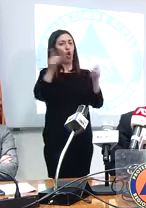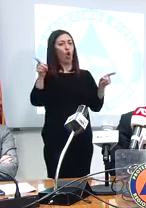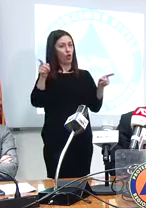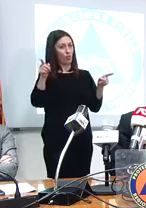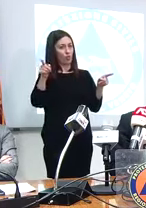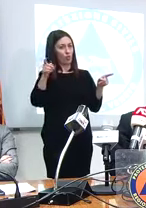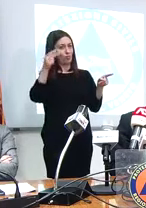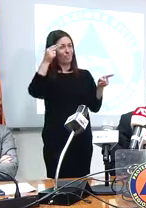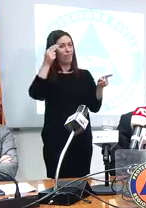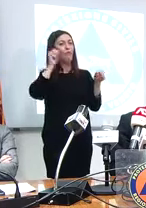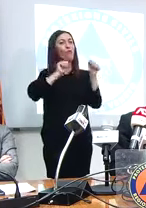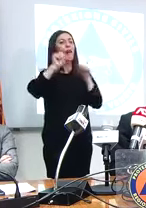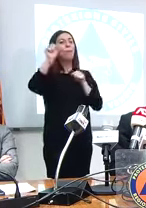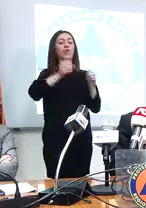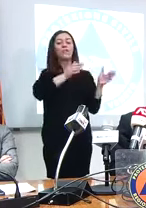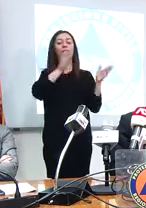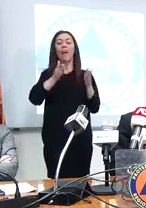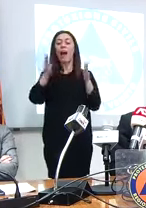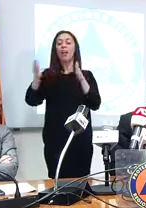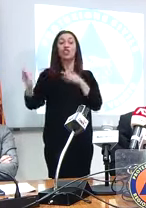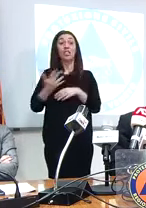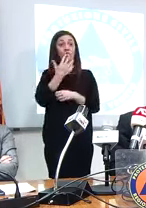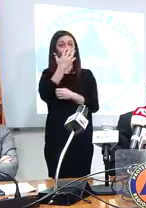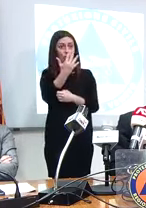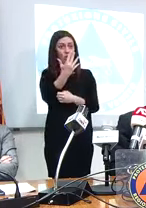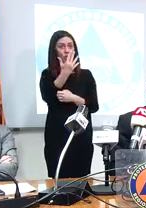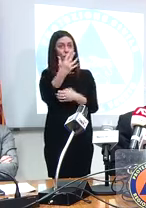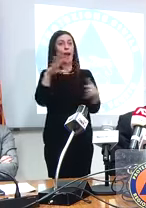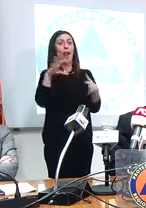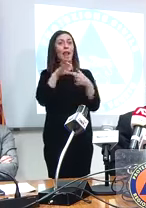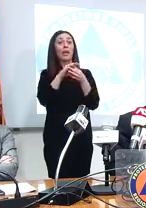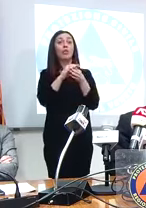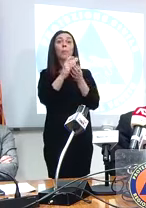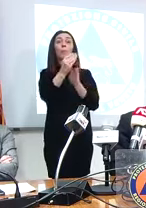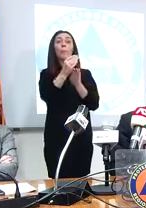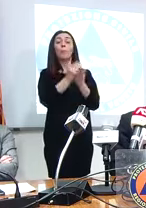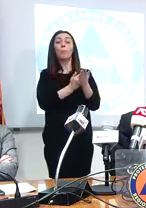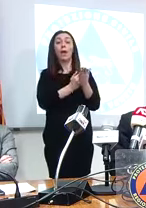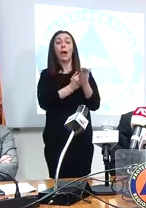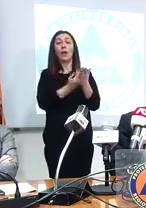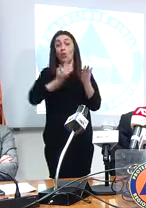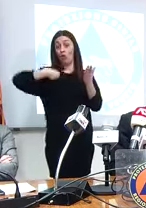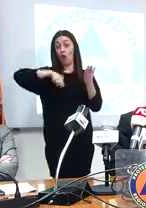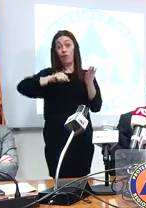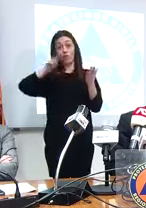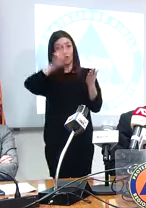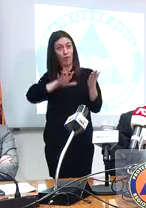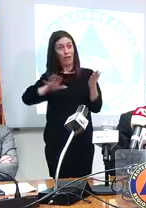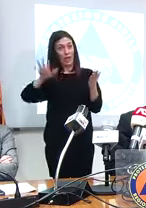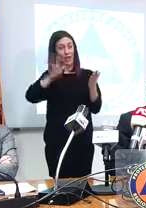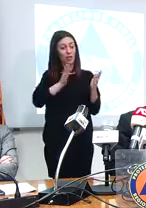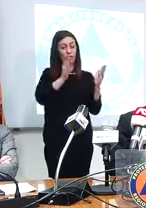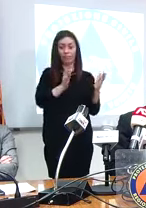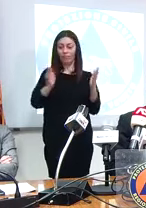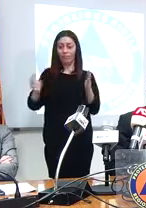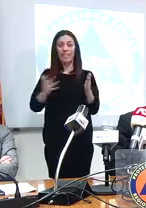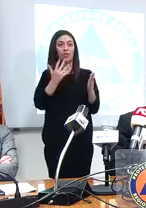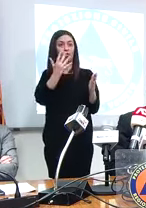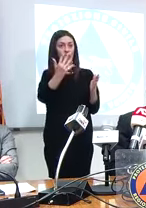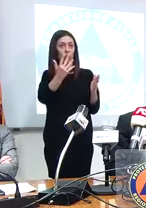fasce, in cui c'è il nostro piano che per ogni fascia prevede degli interventi,